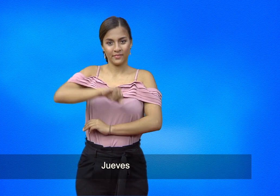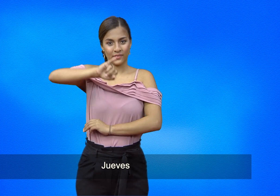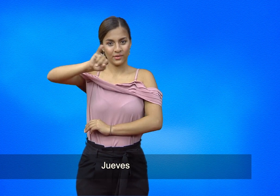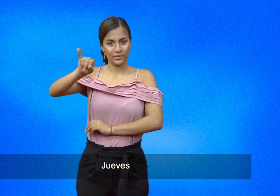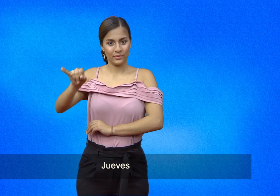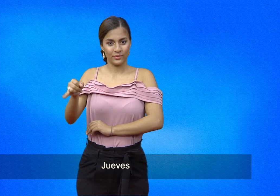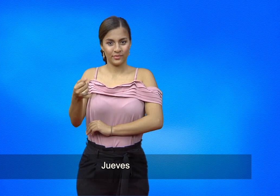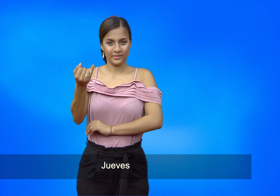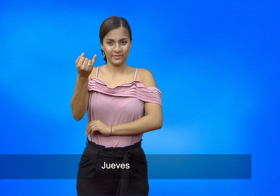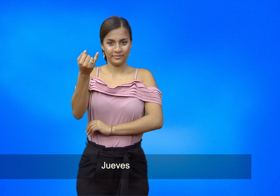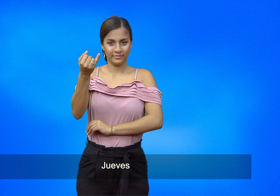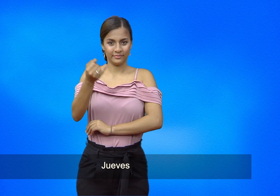jueves